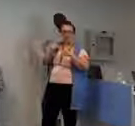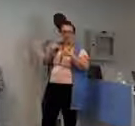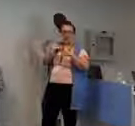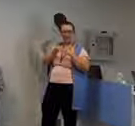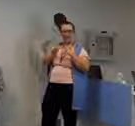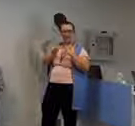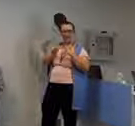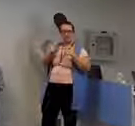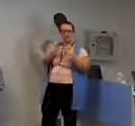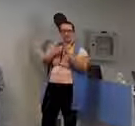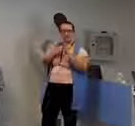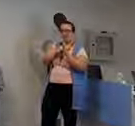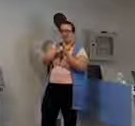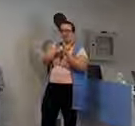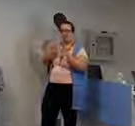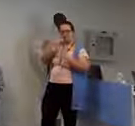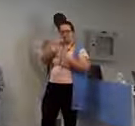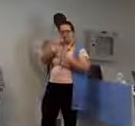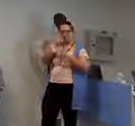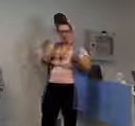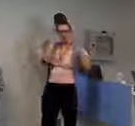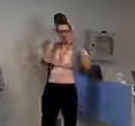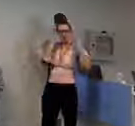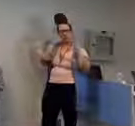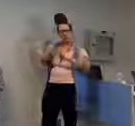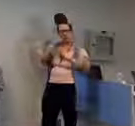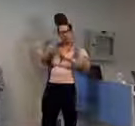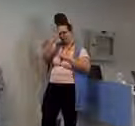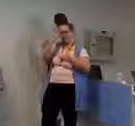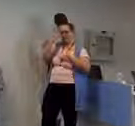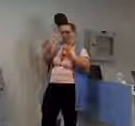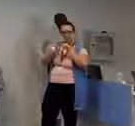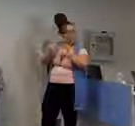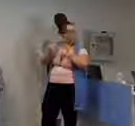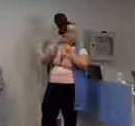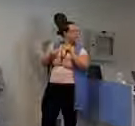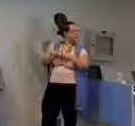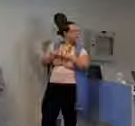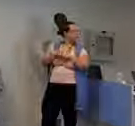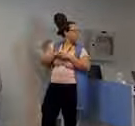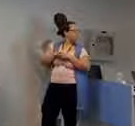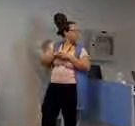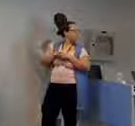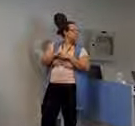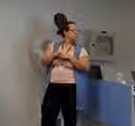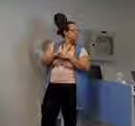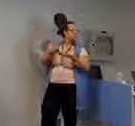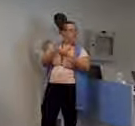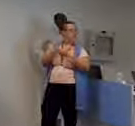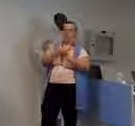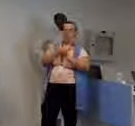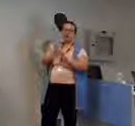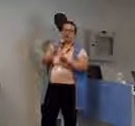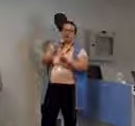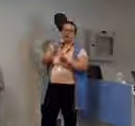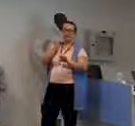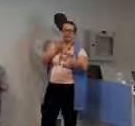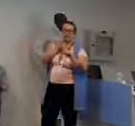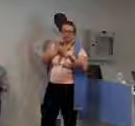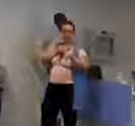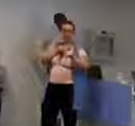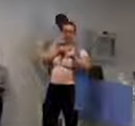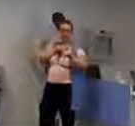fabricação, metodologia, gestão, e culminar aqui a apresentação com uma técnica que é a mais importante